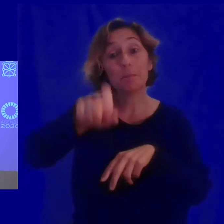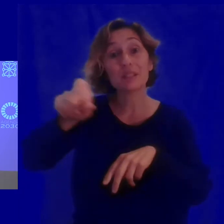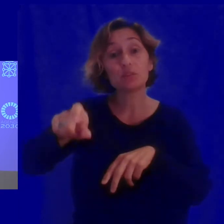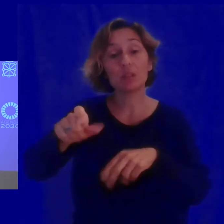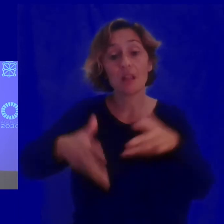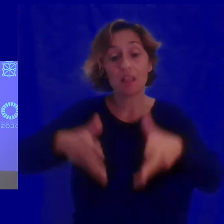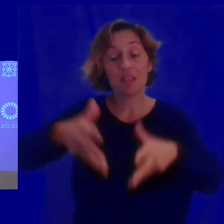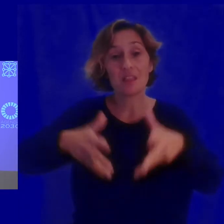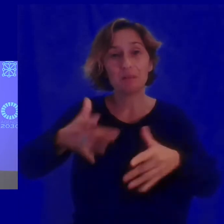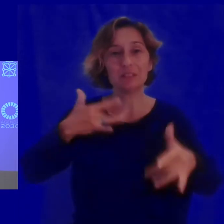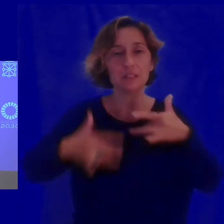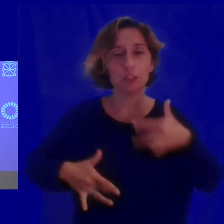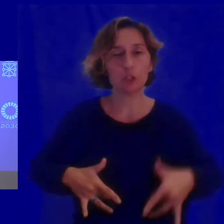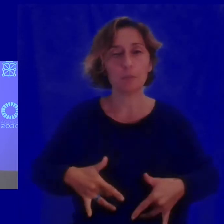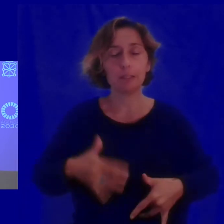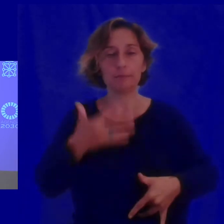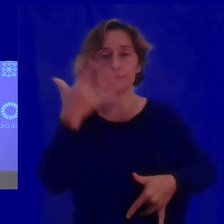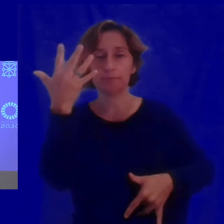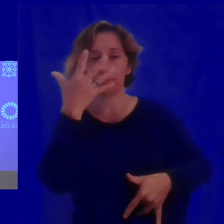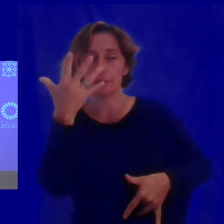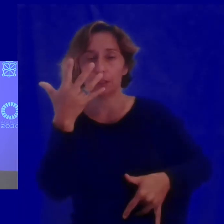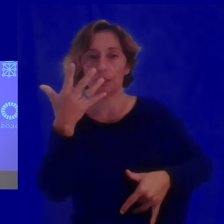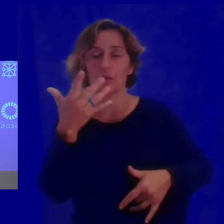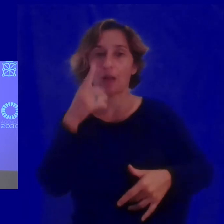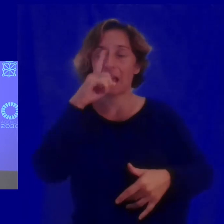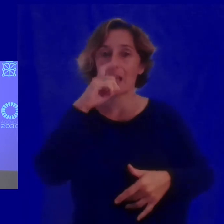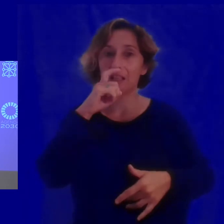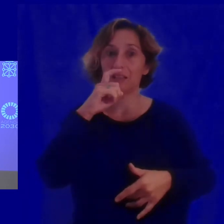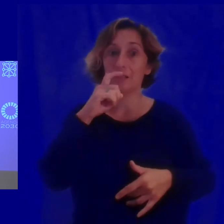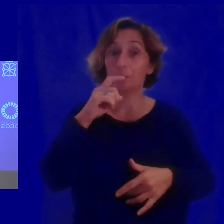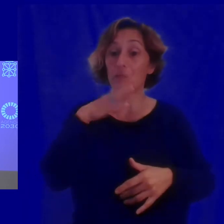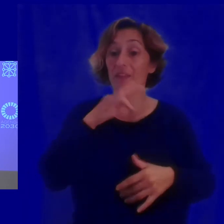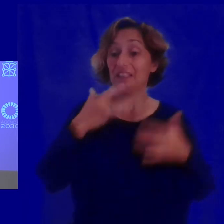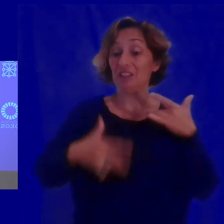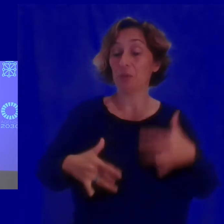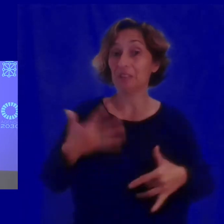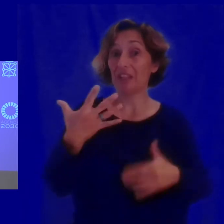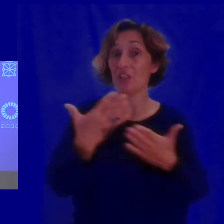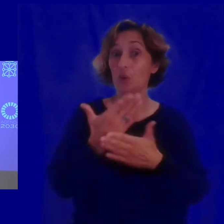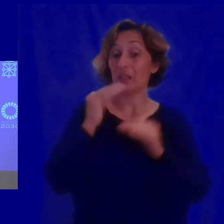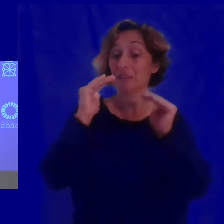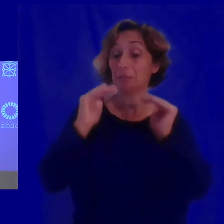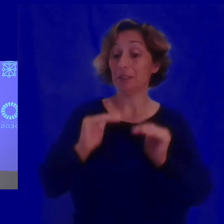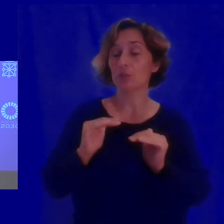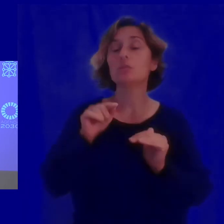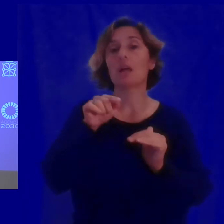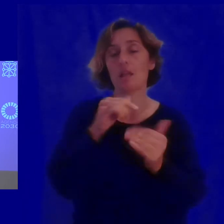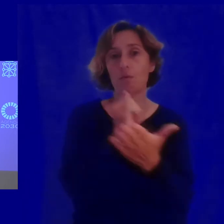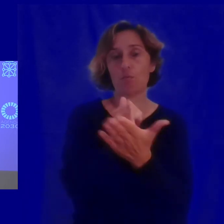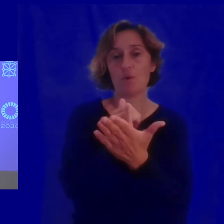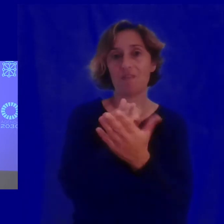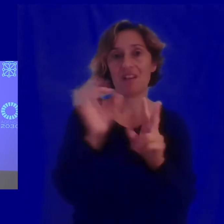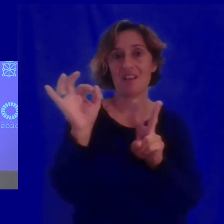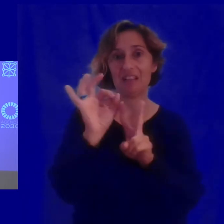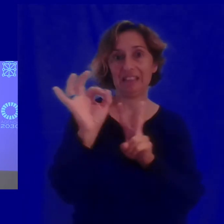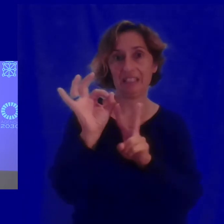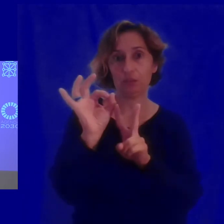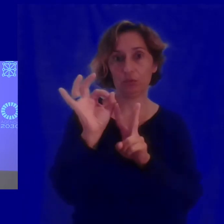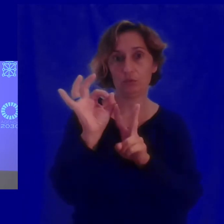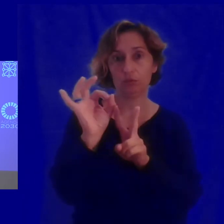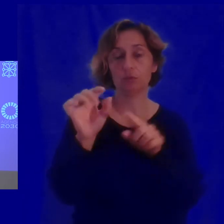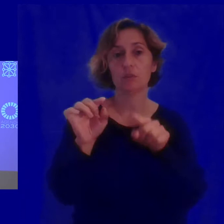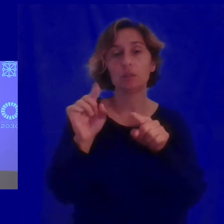que acuden con síntomas, sobre todo si son menores de 5 días. Esto es clave y está siendo muy importante en